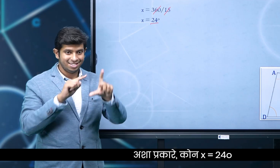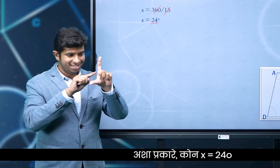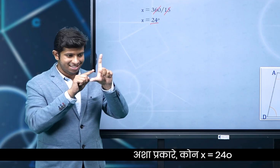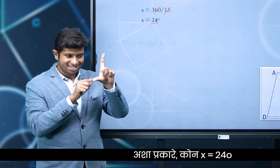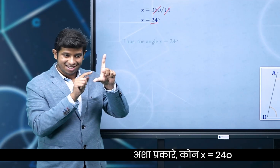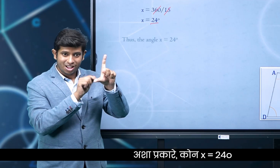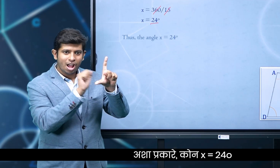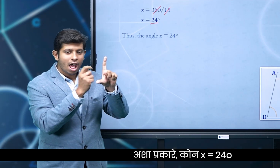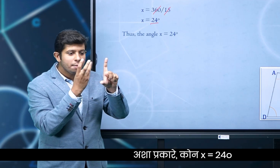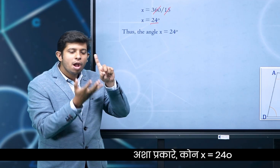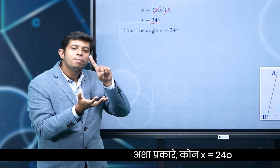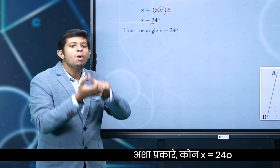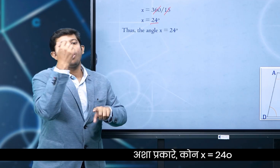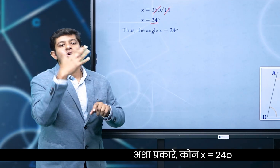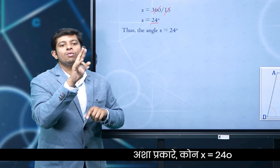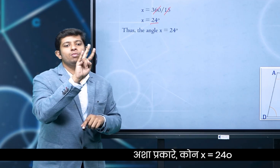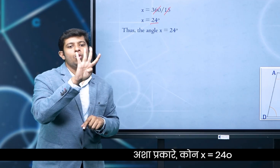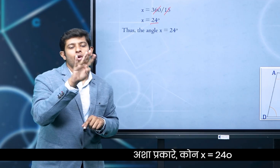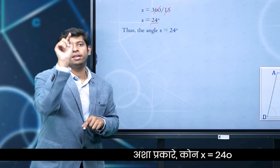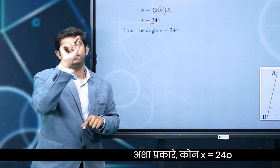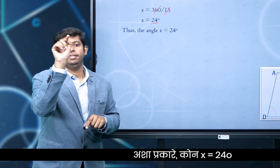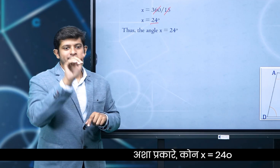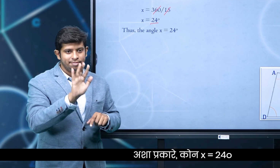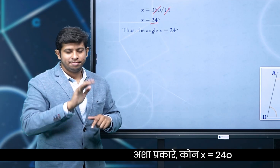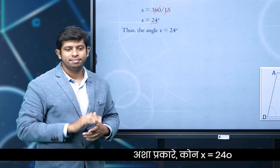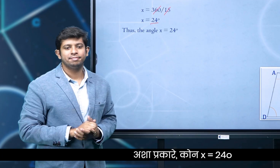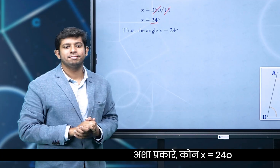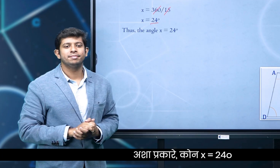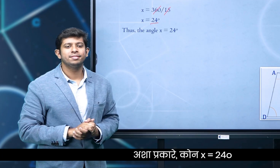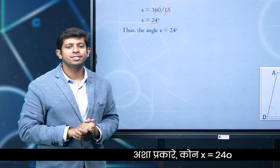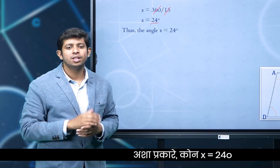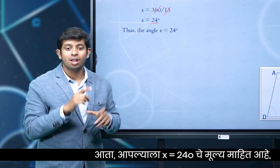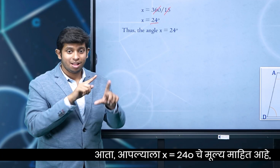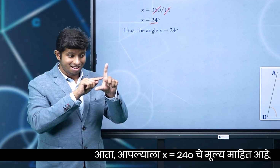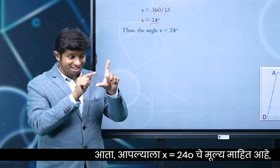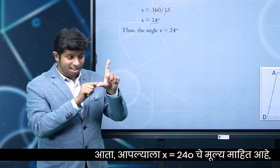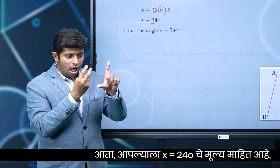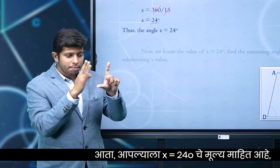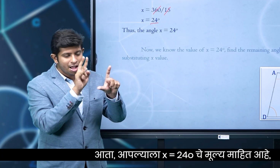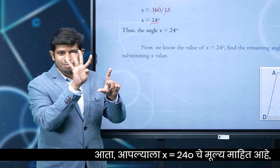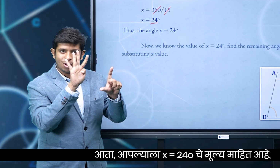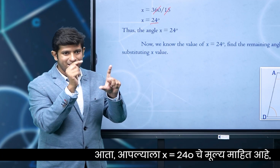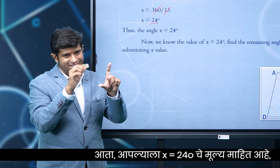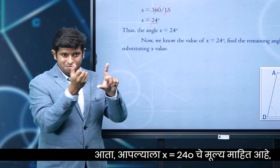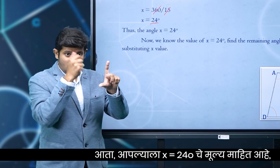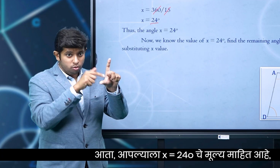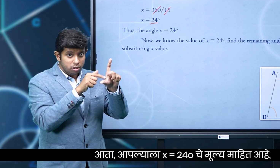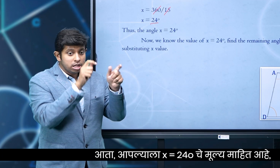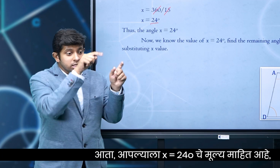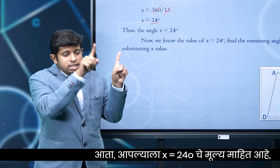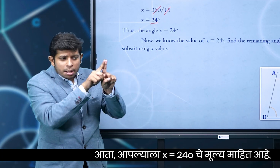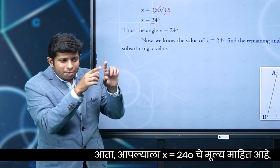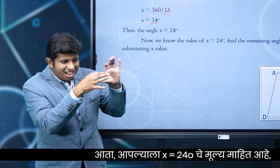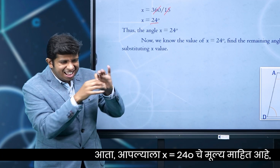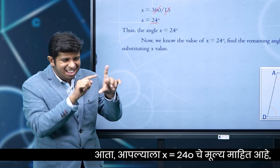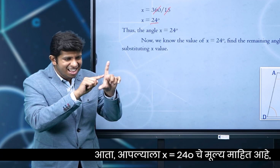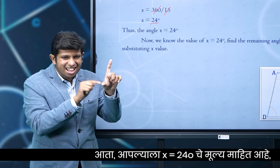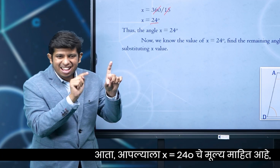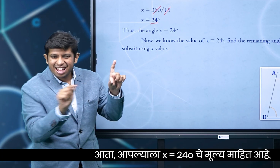अशा प्रकारे कोण x is equals to 24 degrees. आता आपल्याला x is equals to 24 degrees चे मूल्य माहित